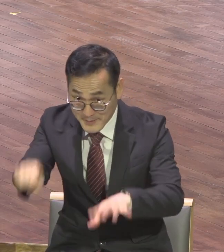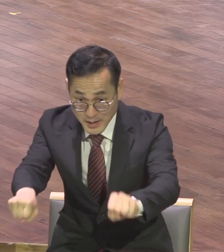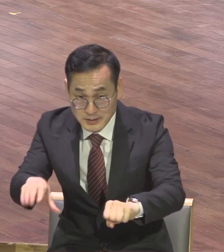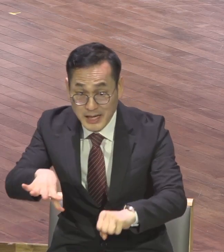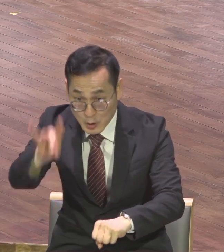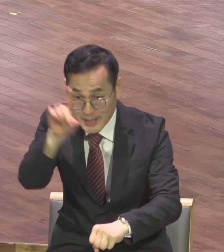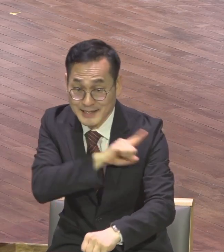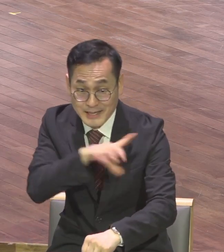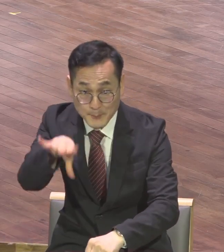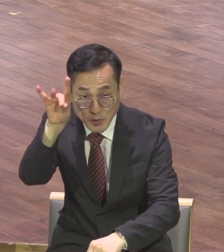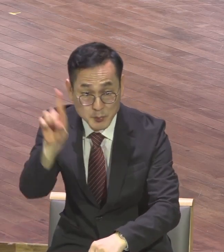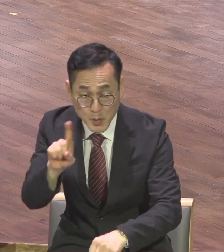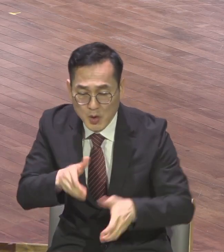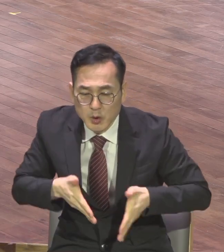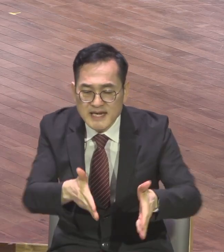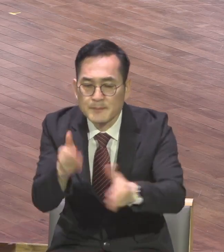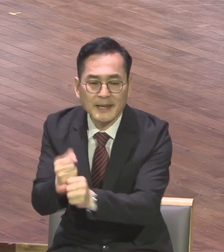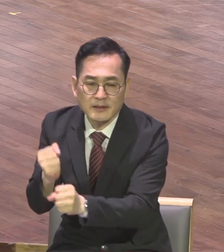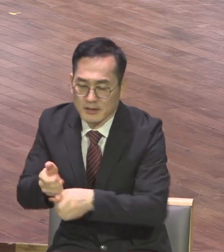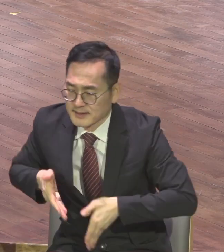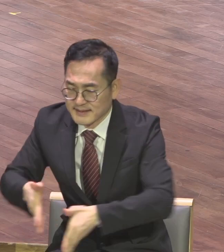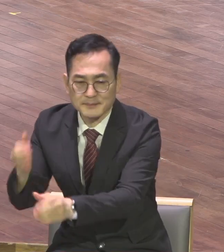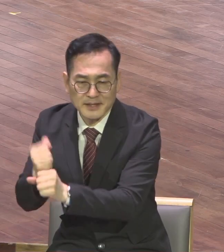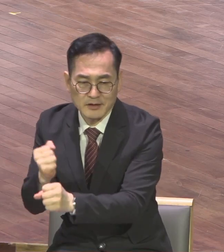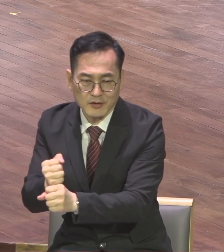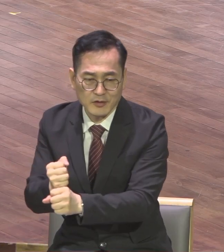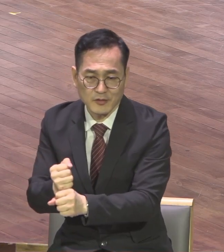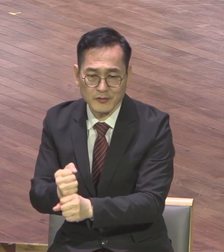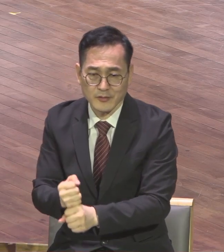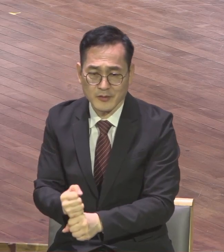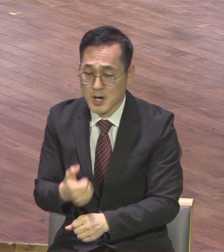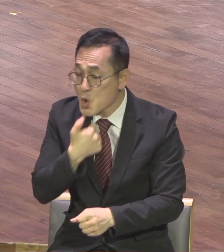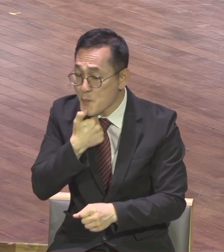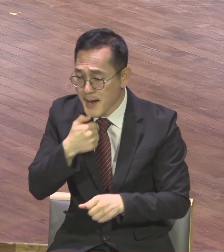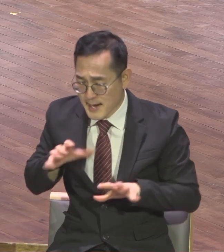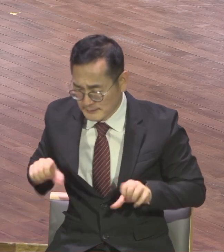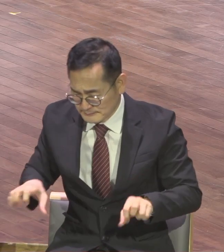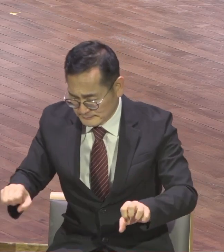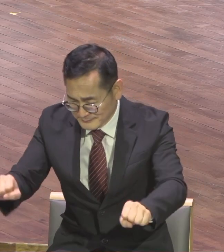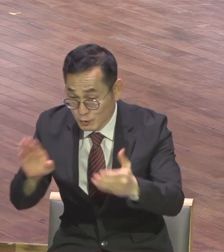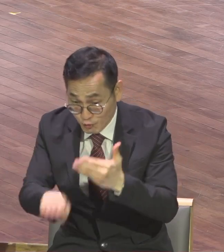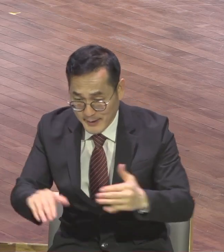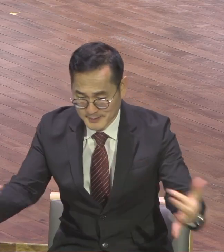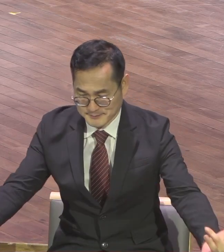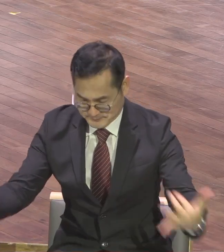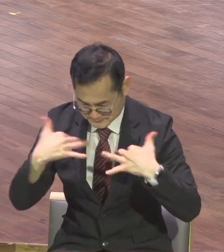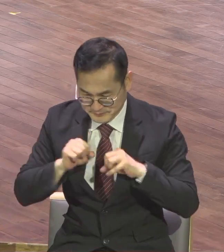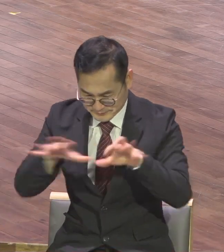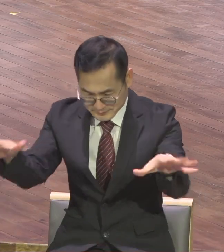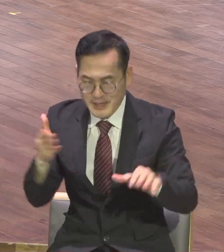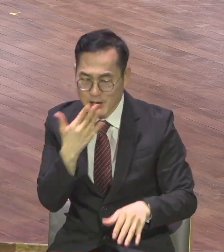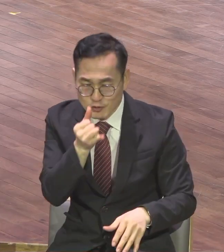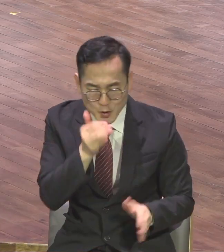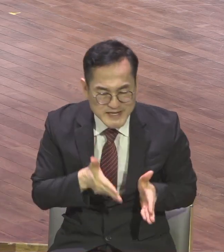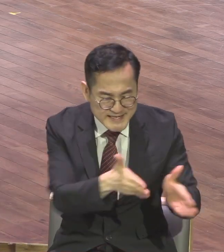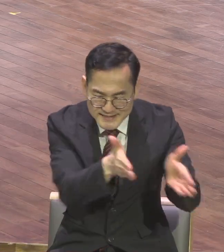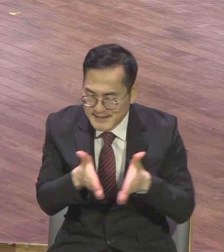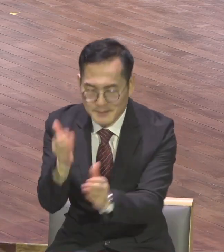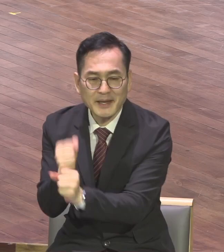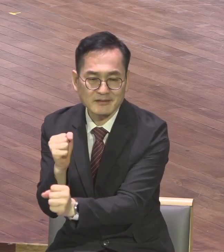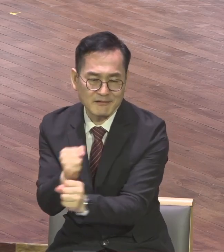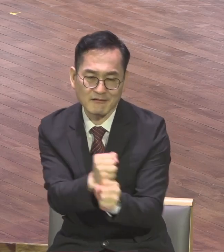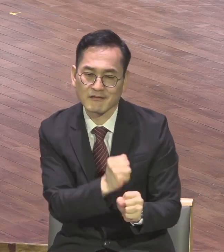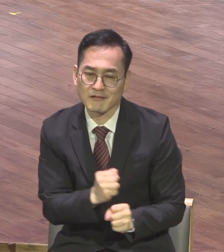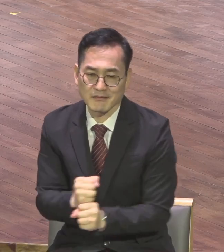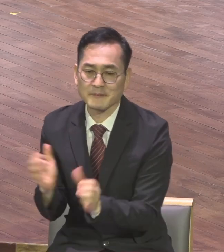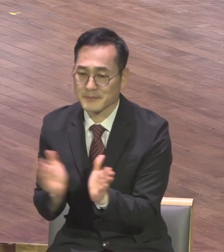그러니까 로마는 정복을 한 그 나라와 로마로 바로 통하도록 로마를 향하여 중심으로 해서